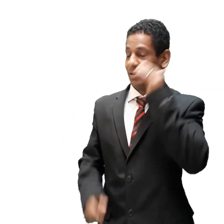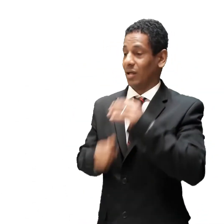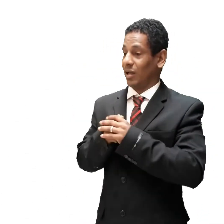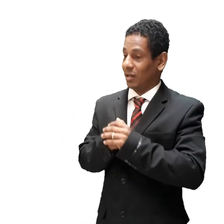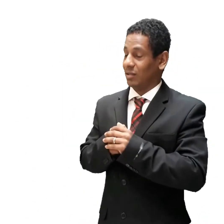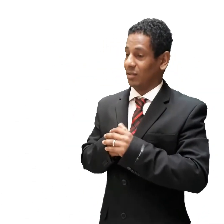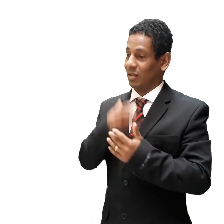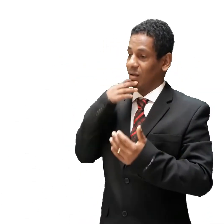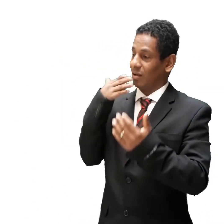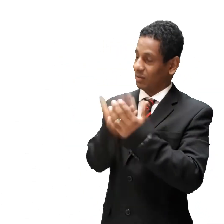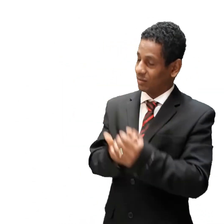E nisto,